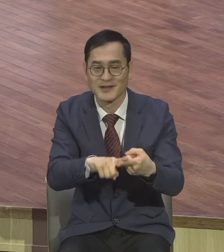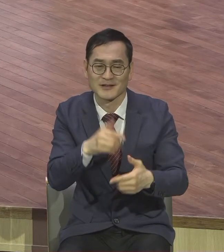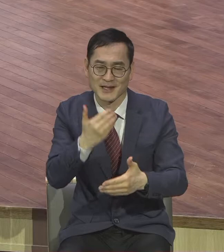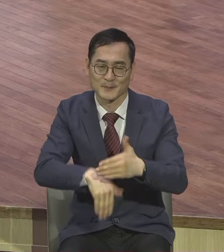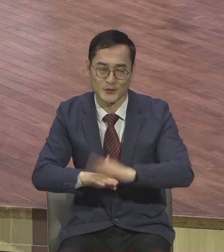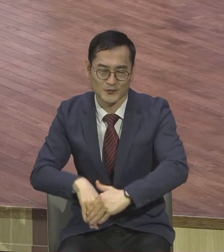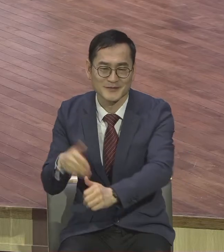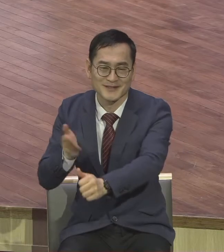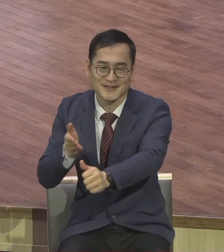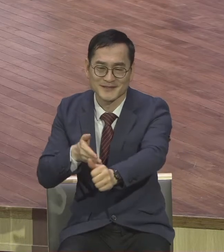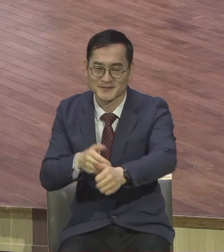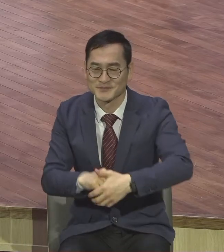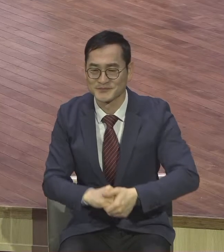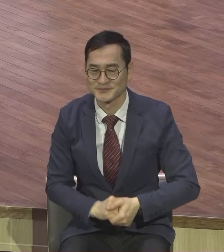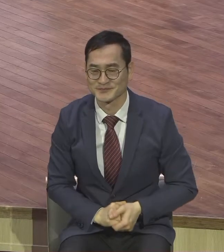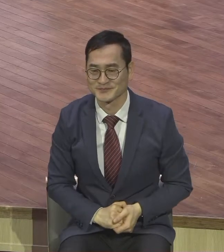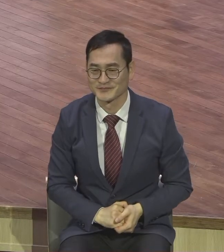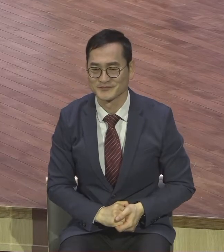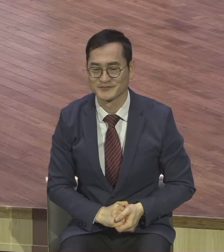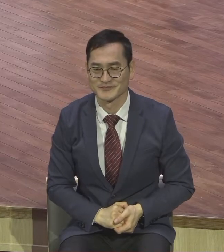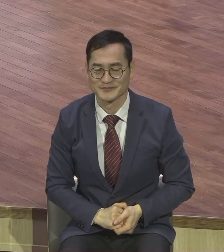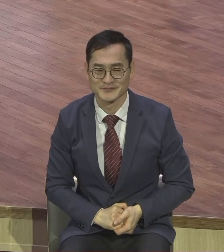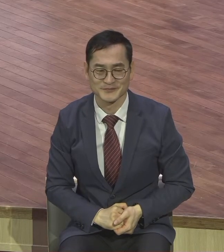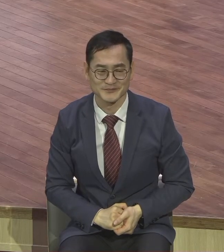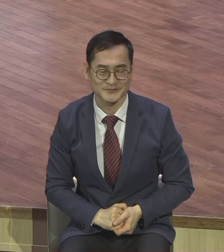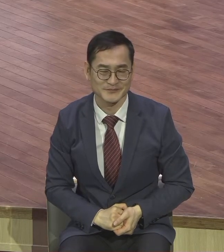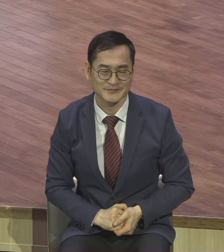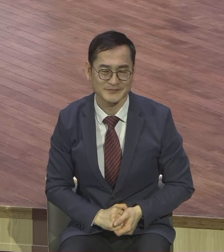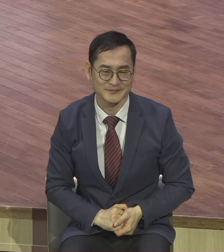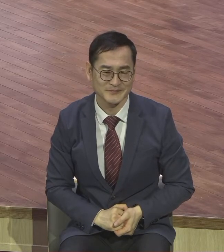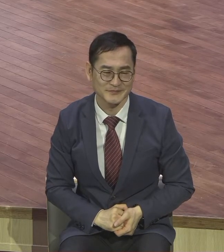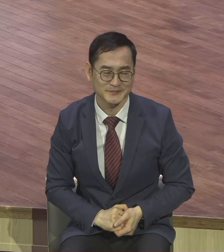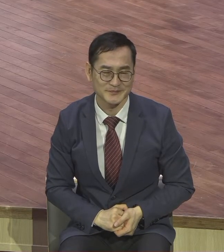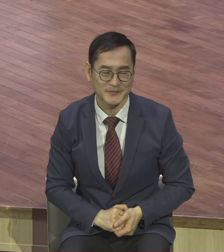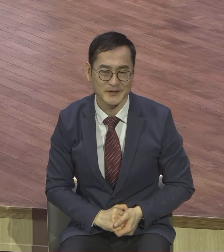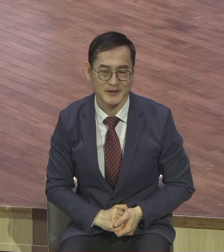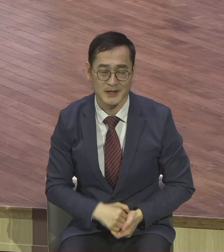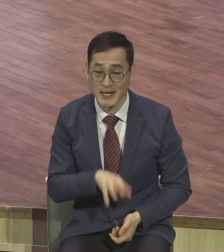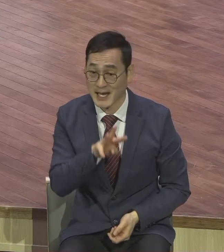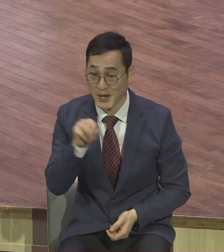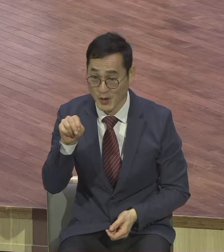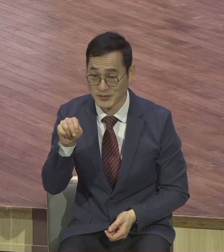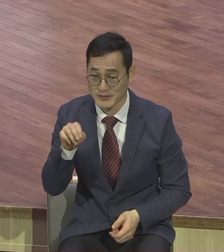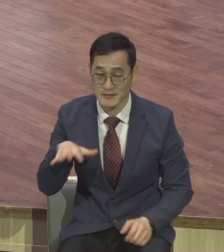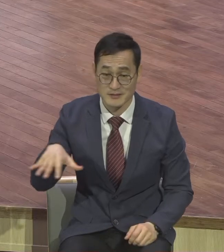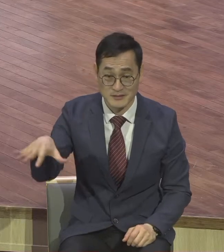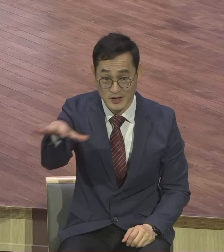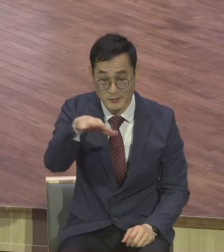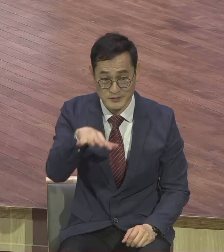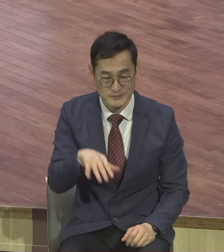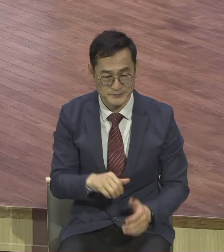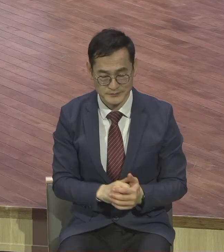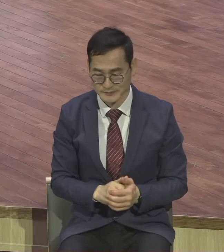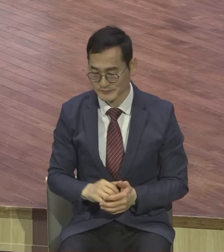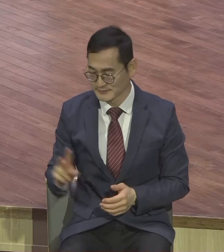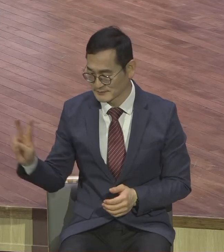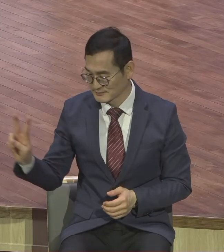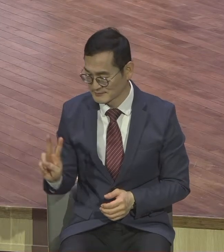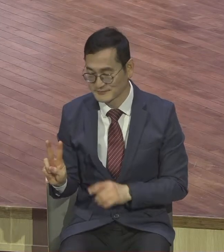영원교회 모든 우리 가문들은요 이렇게 야거보 요한 살롬의